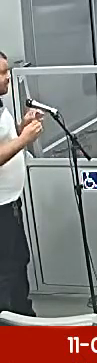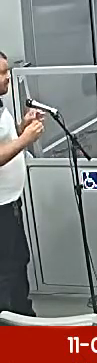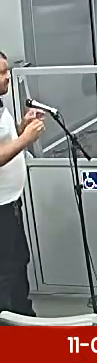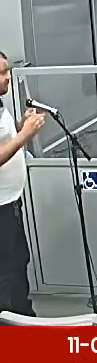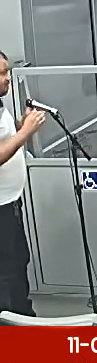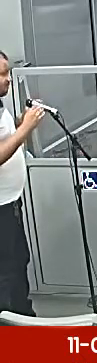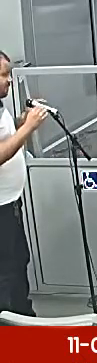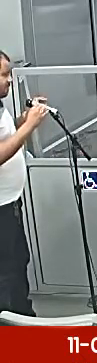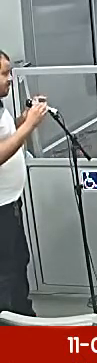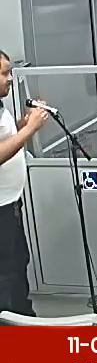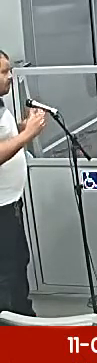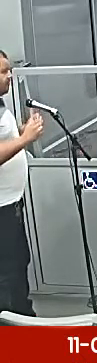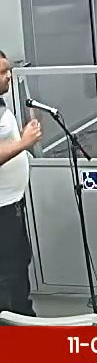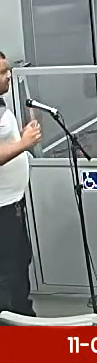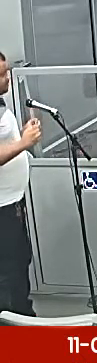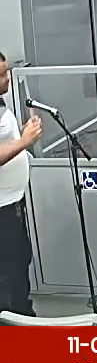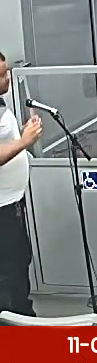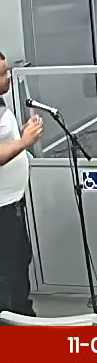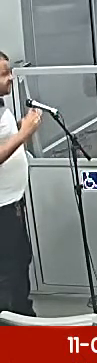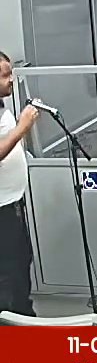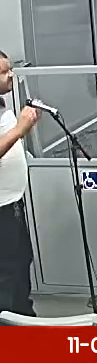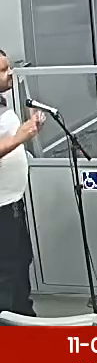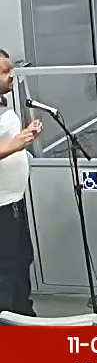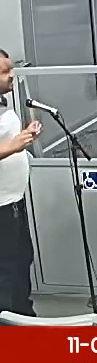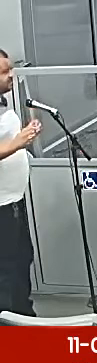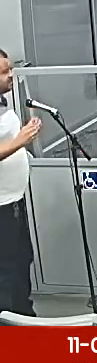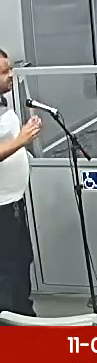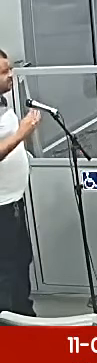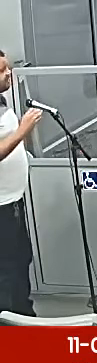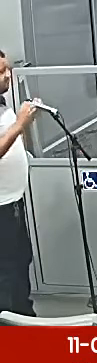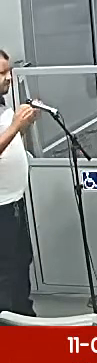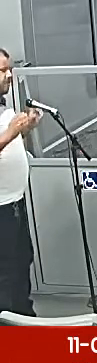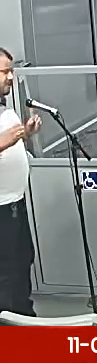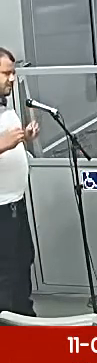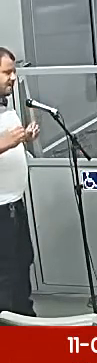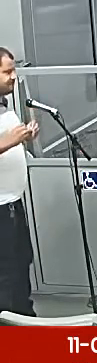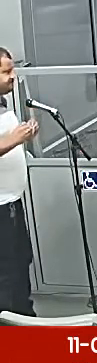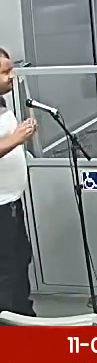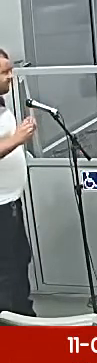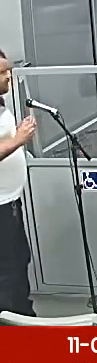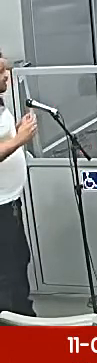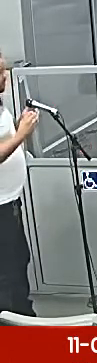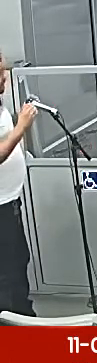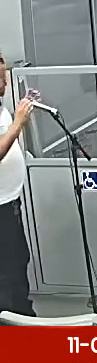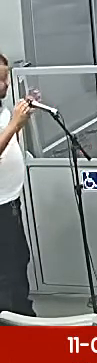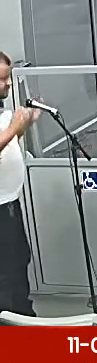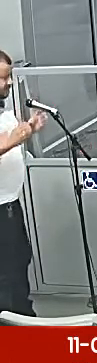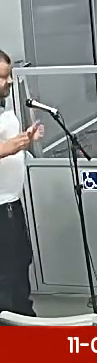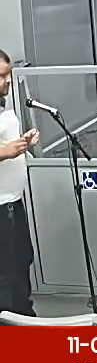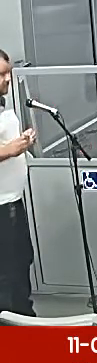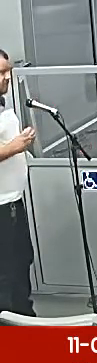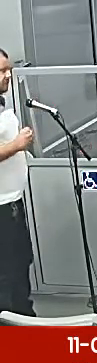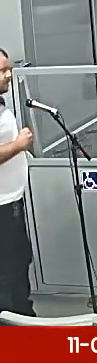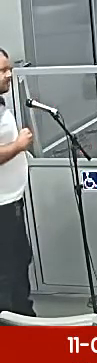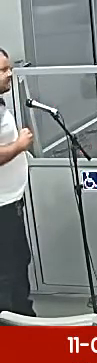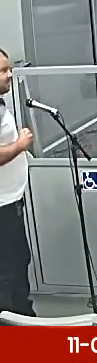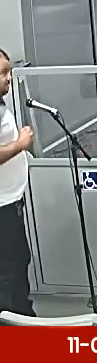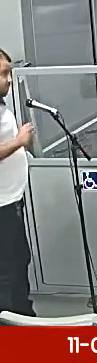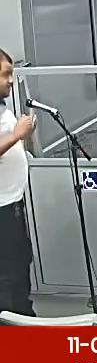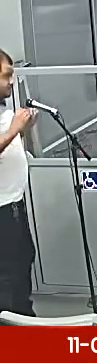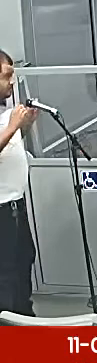pontuaram nery forma bem convite pra todo mundo que se precisa para ser feito para melhorar a parte capacitação dos